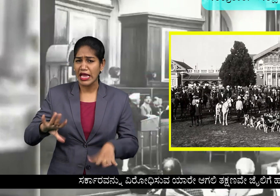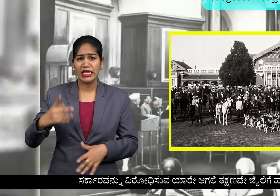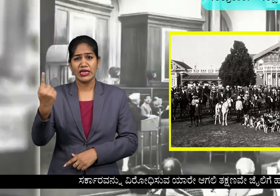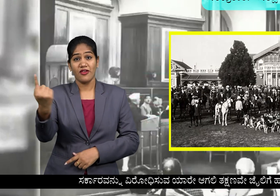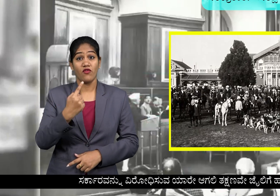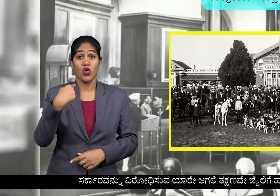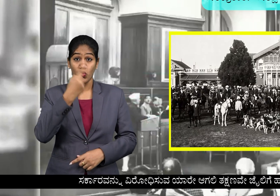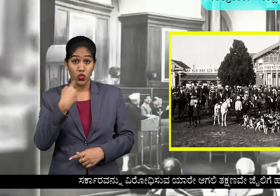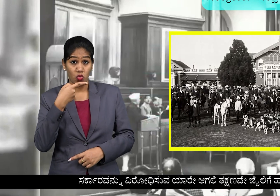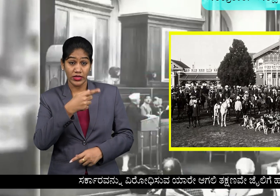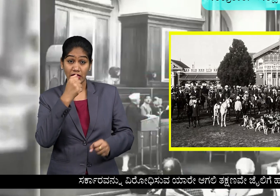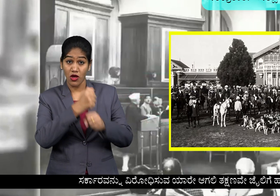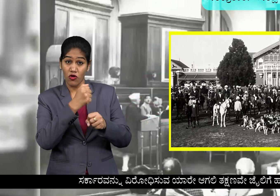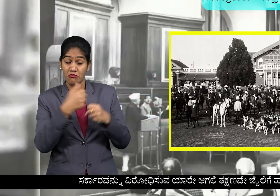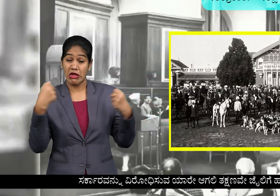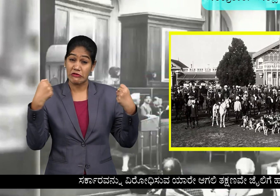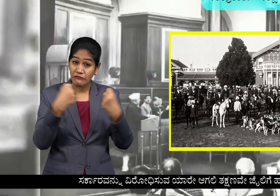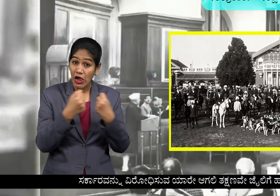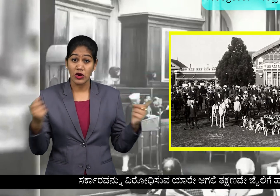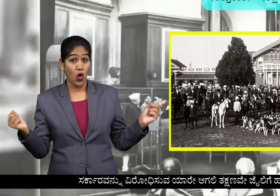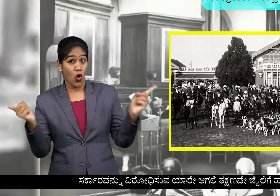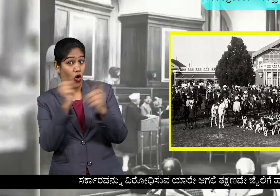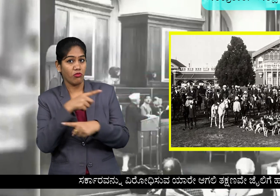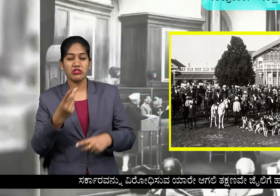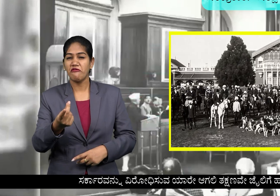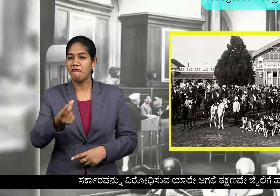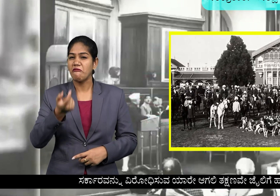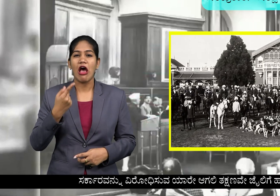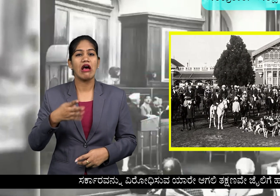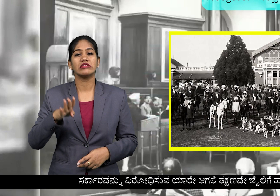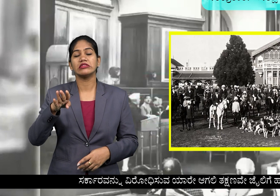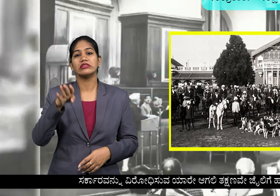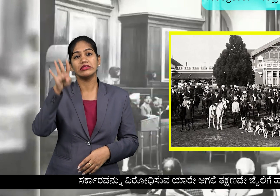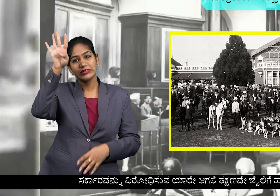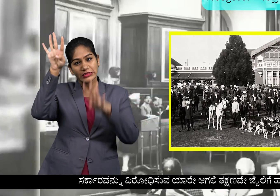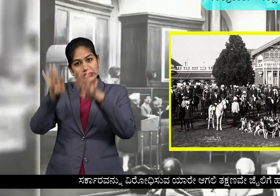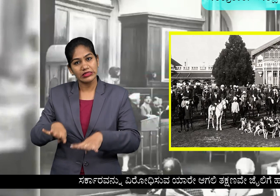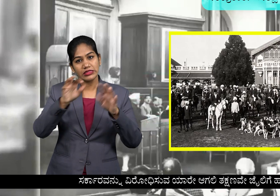ಸರ್ಕಾರವನ್ನು ವಿರೋಧಿಸುವ ಯಾರೇ ಆಗಲಿ ತಕ್ಷಣವೇ ಜೈಲಿಗೆ ಹಾಕಬಹುದು